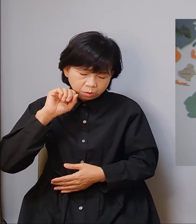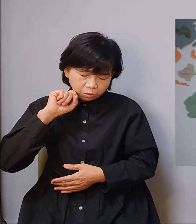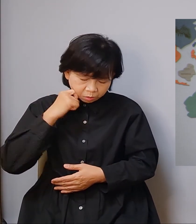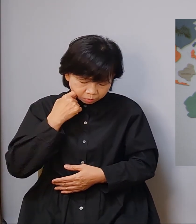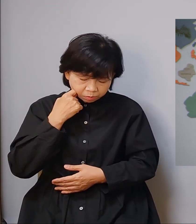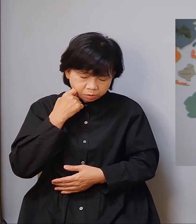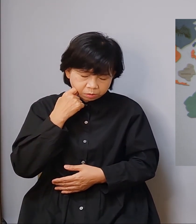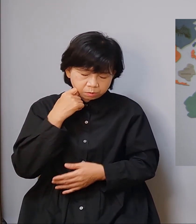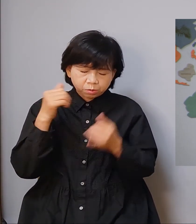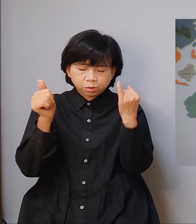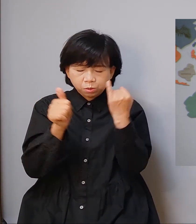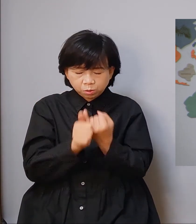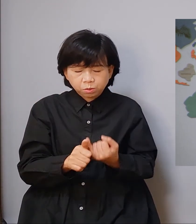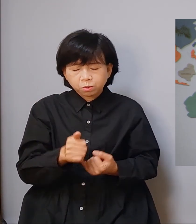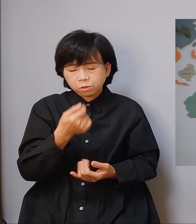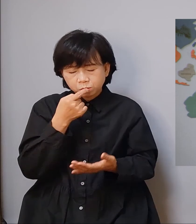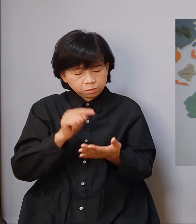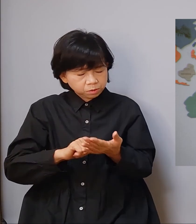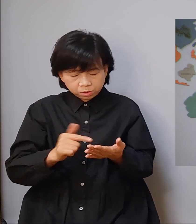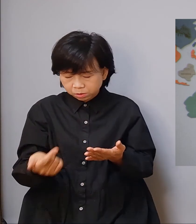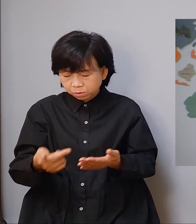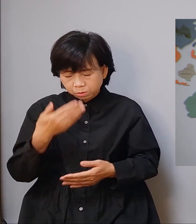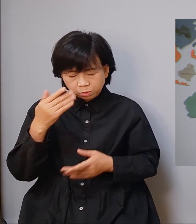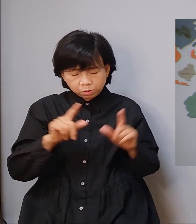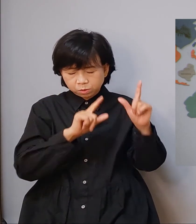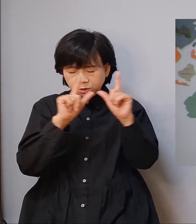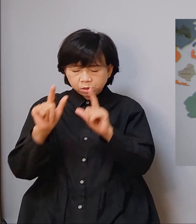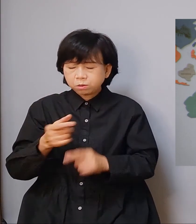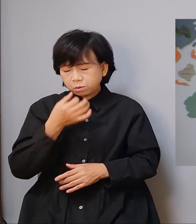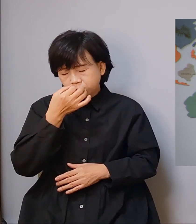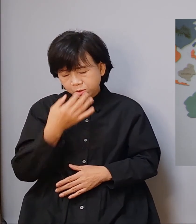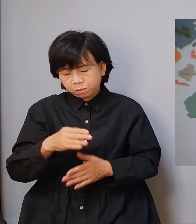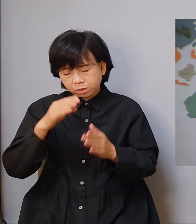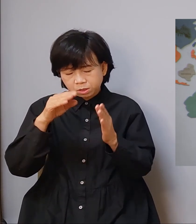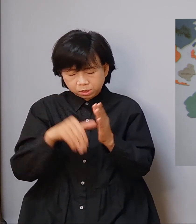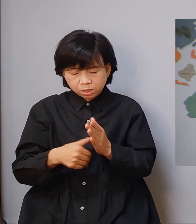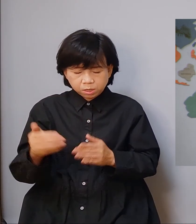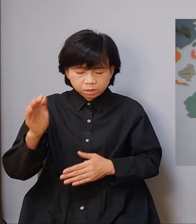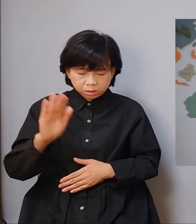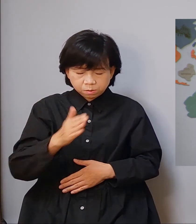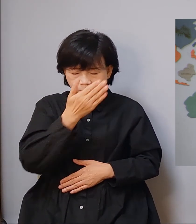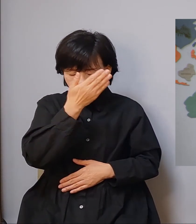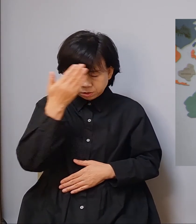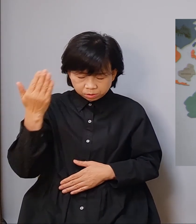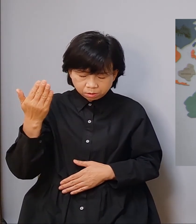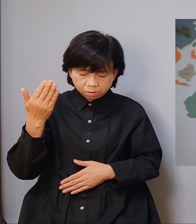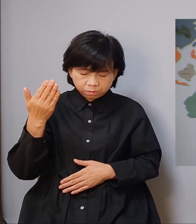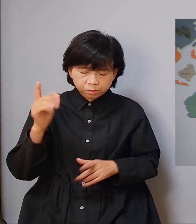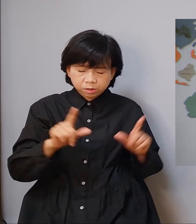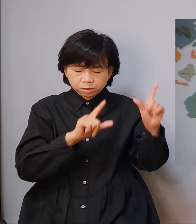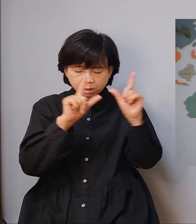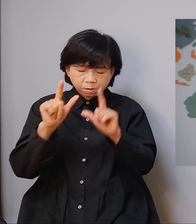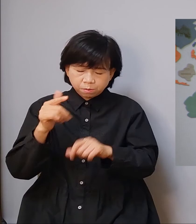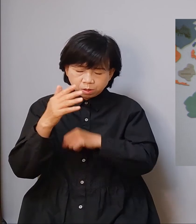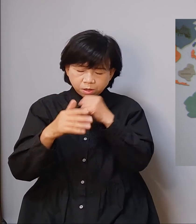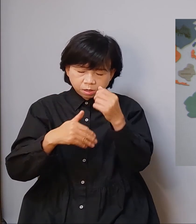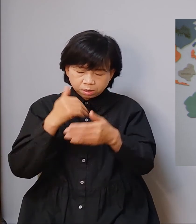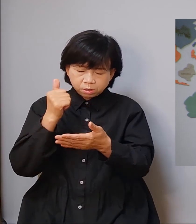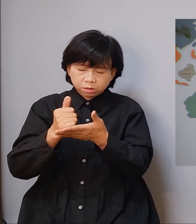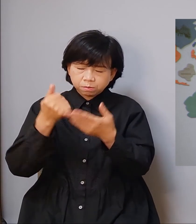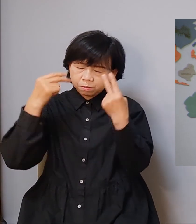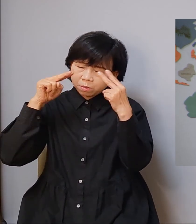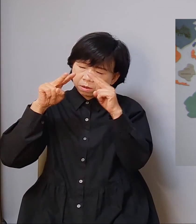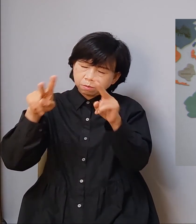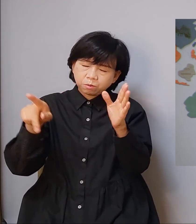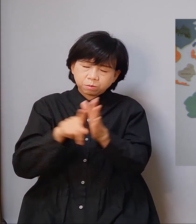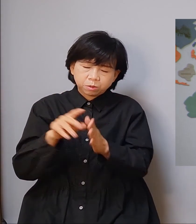결혼도 만만치 않고 먹고 사는 것도 힘든 이때이지만, 젊은 나날들 속에서 하나님을 온전히 바라보고 믿음으로 살아갈 수